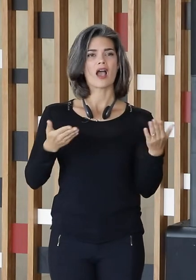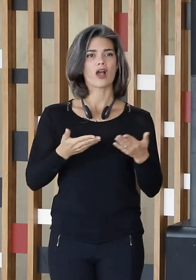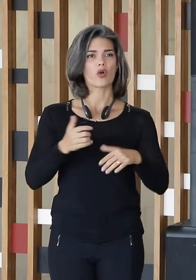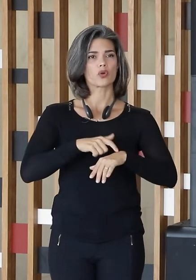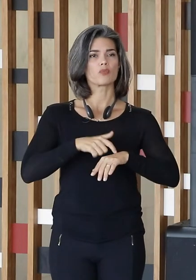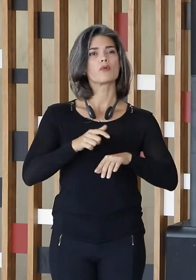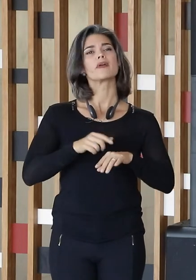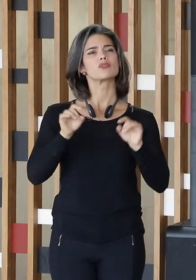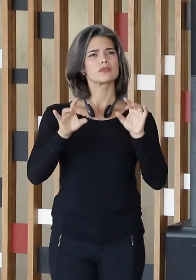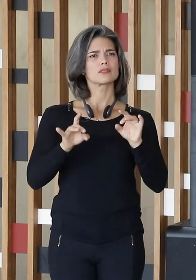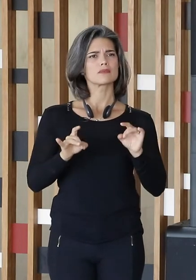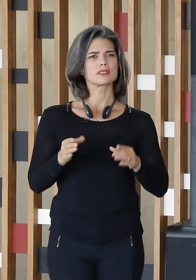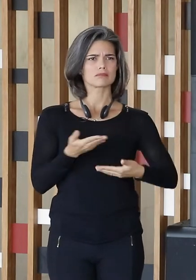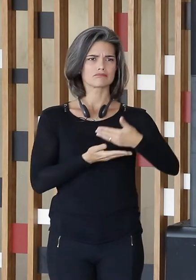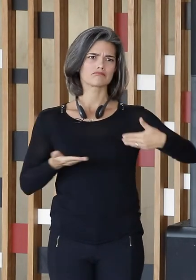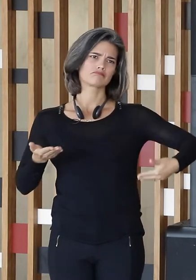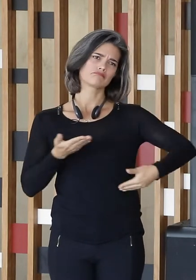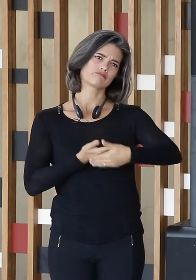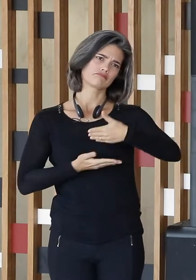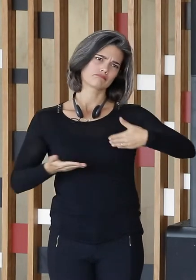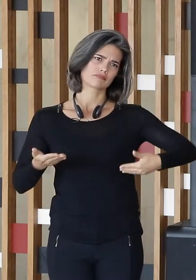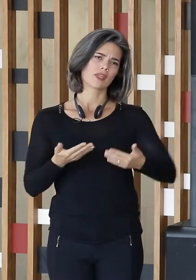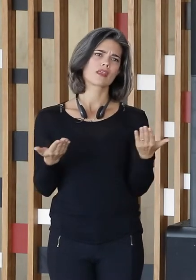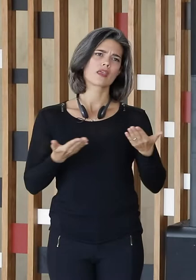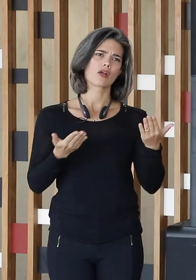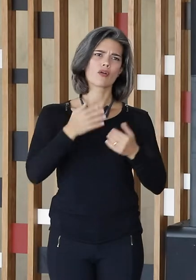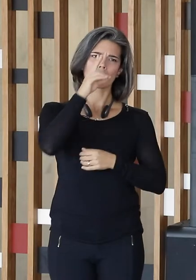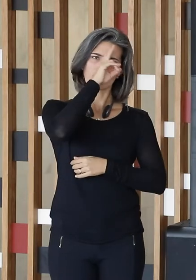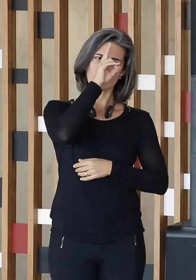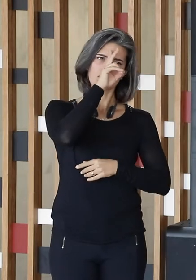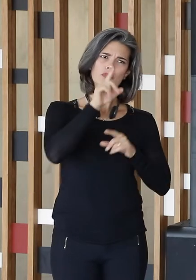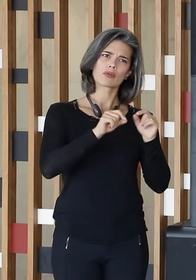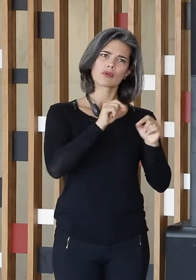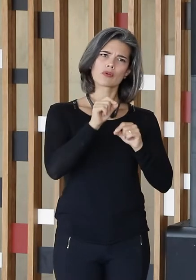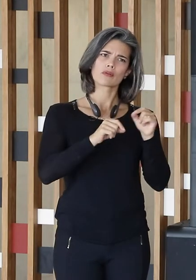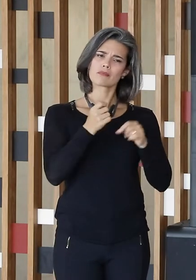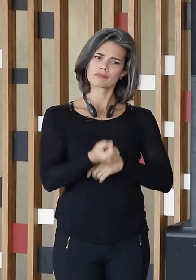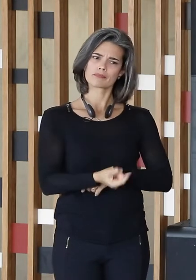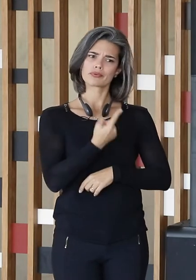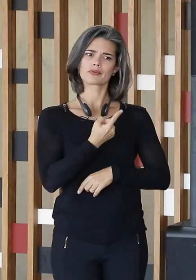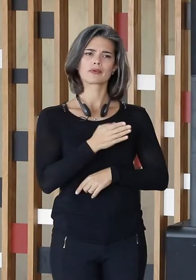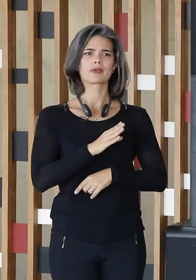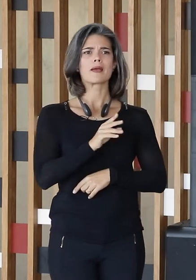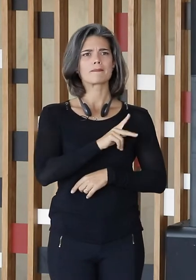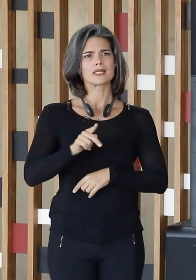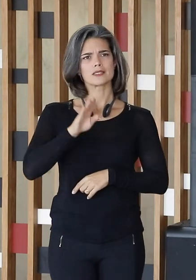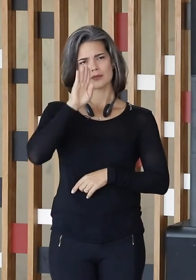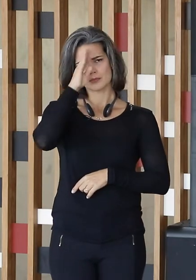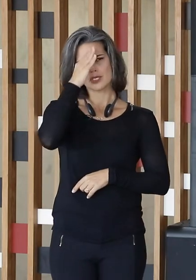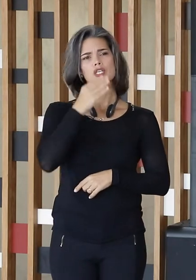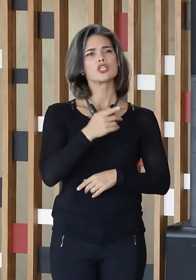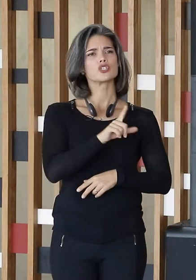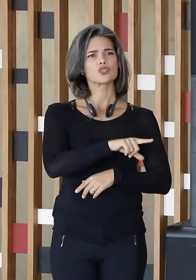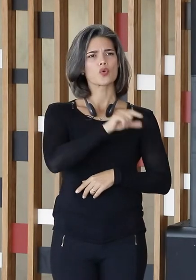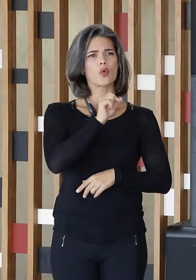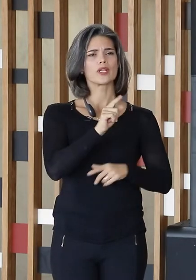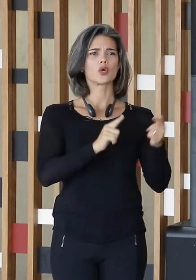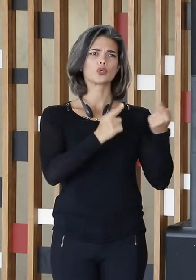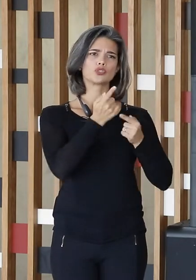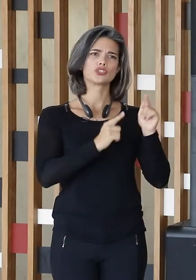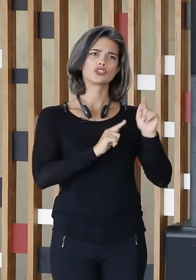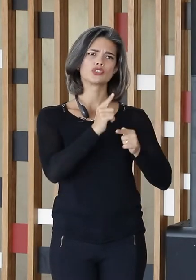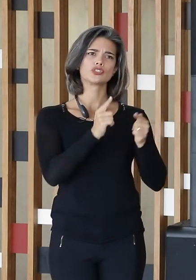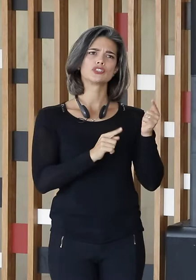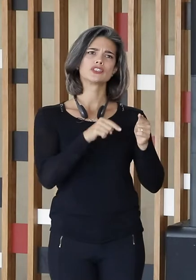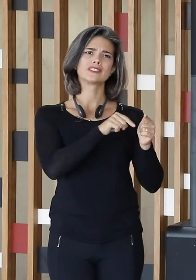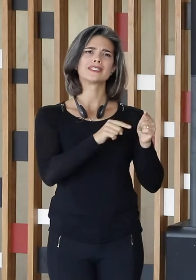no relacionamento bilateral. E eu gostaria de lembrar que não foi por acaso que o presidente Bolsonaro escolheu o Chile como o destino